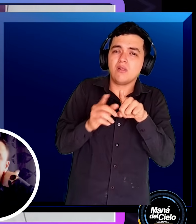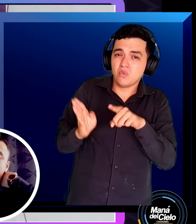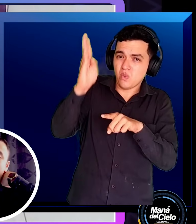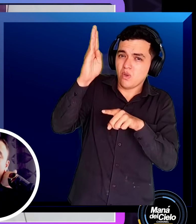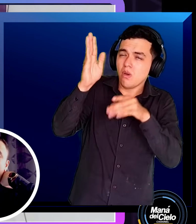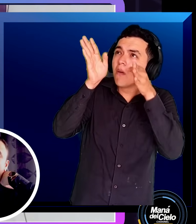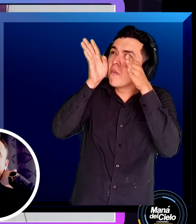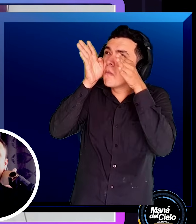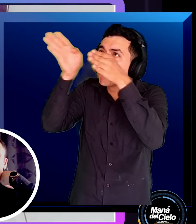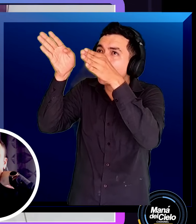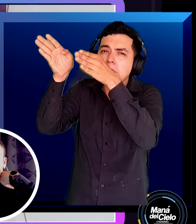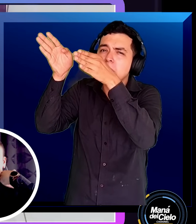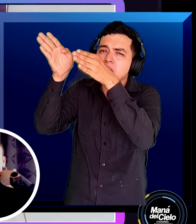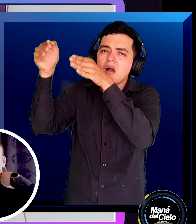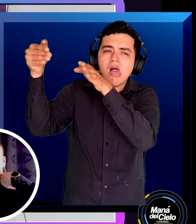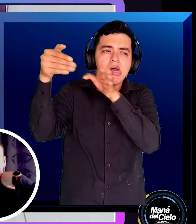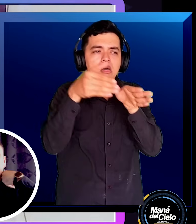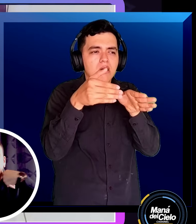Ayúdanos, Señor,